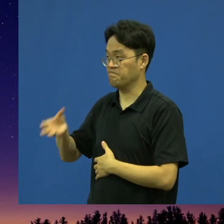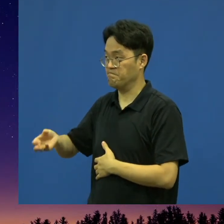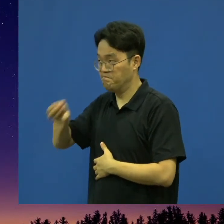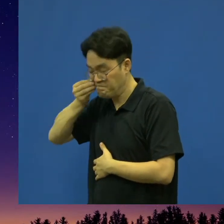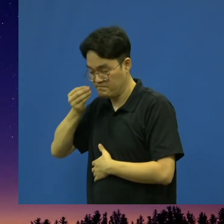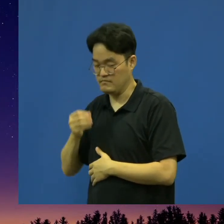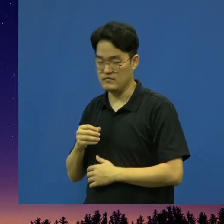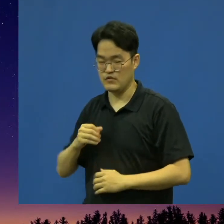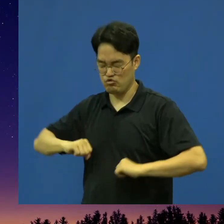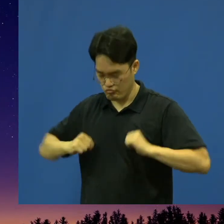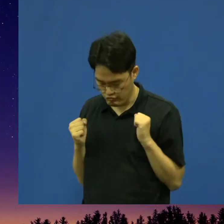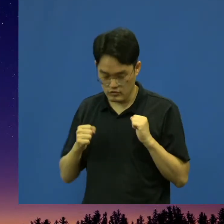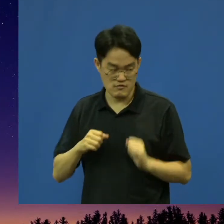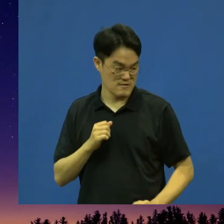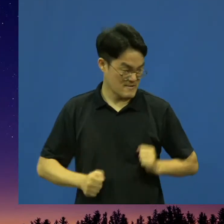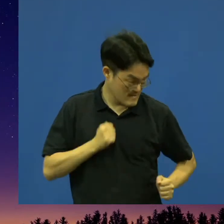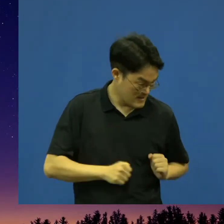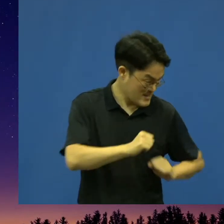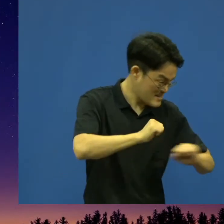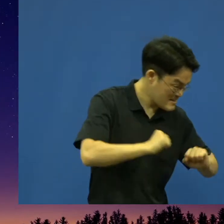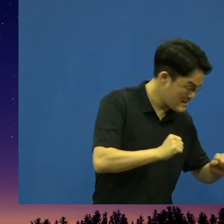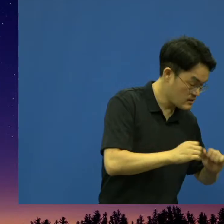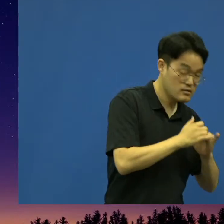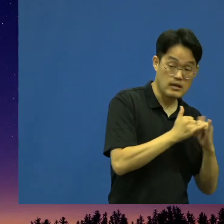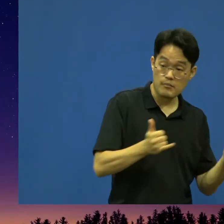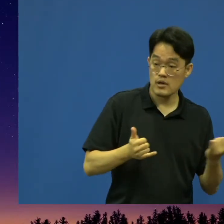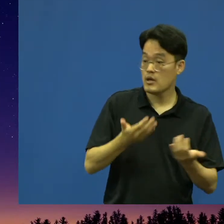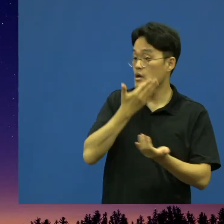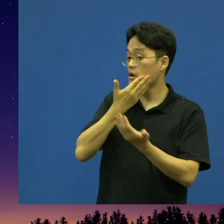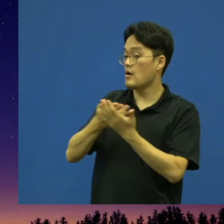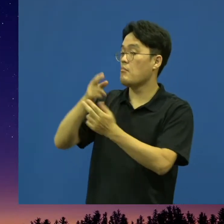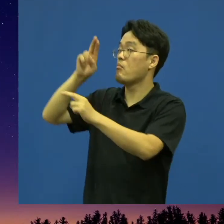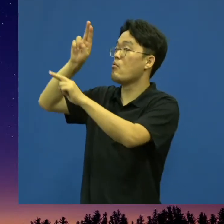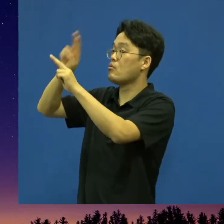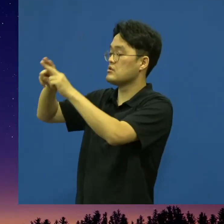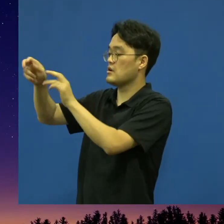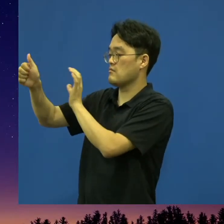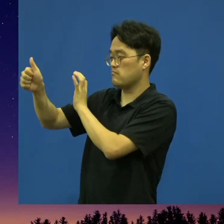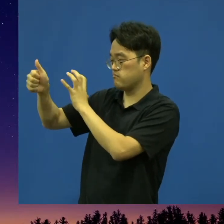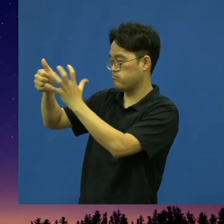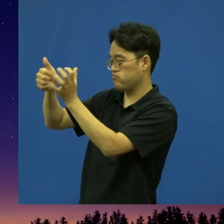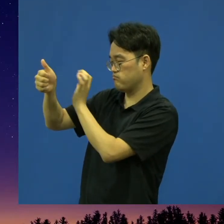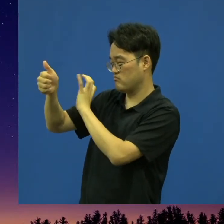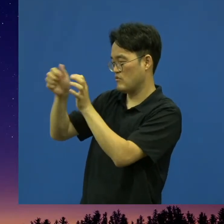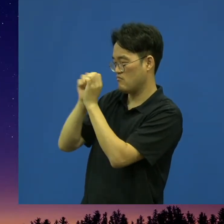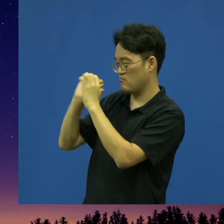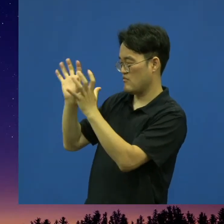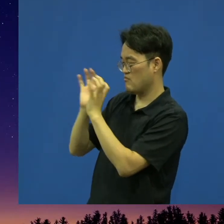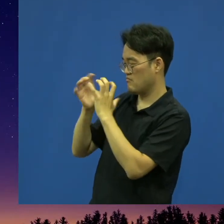이렇게 많은 무리들이 그 보좌 옆에 다 가지런히 서 있다는 거예요.